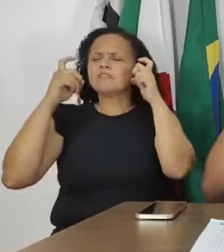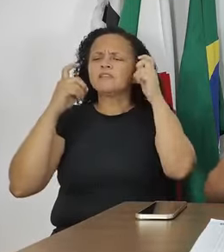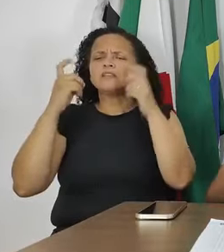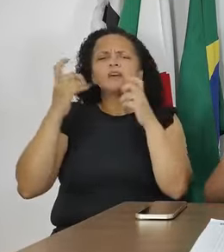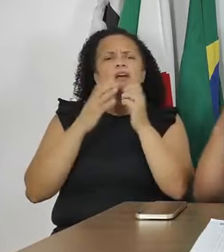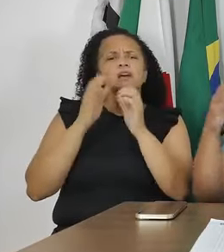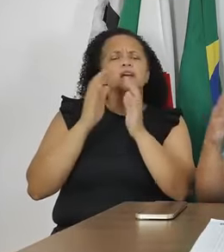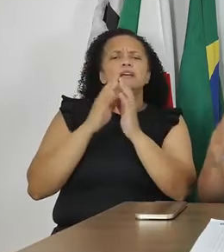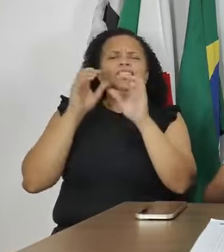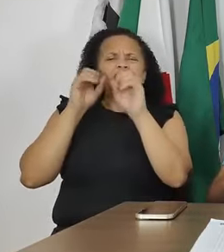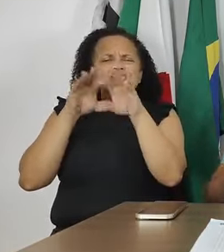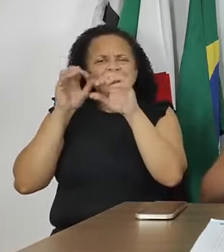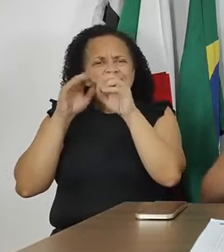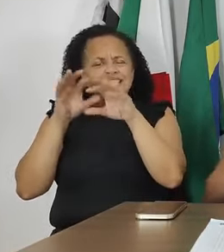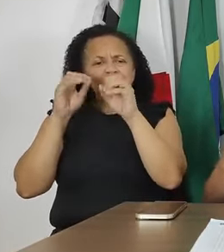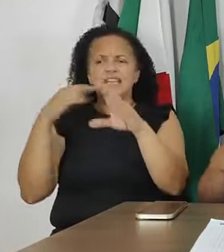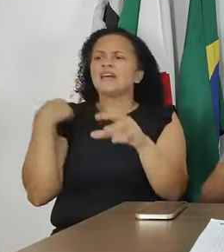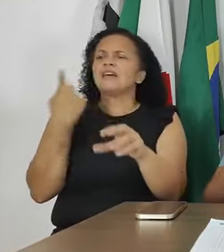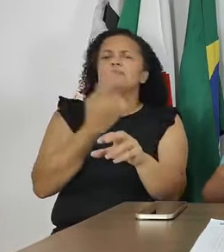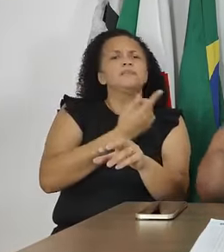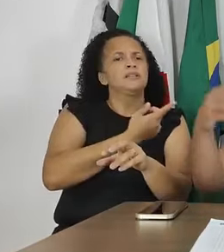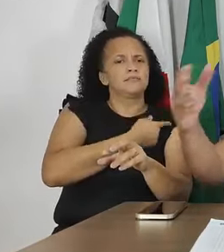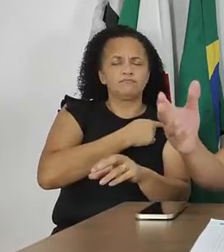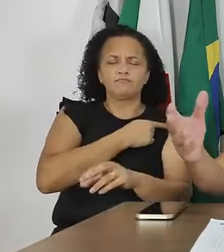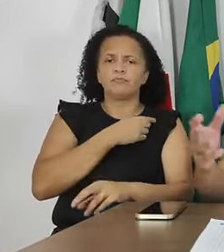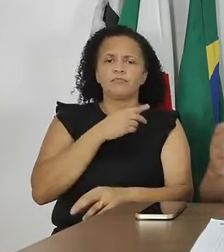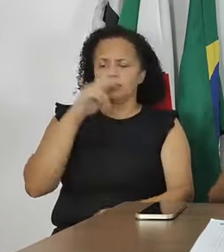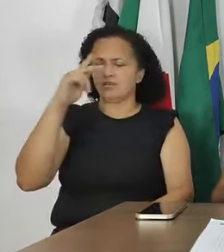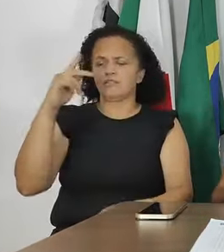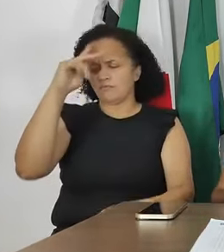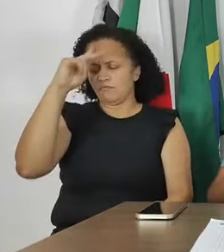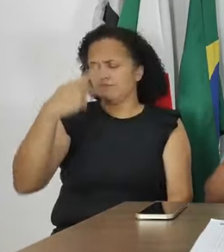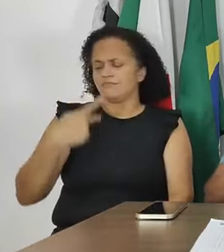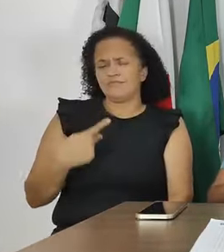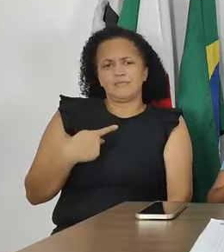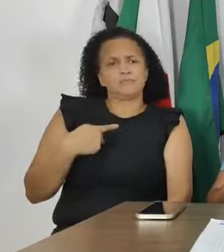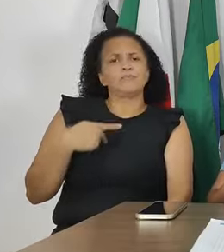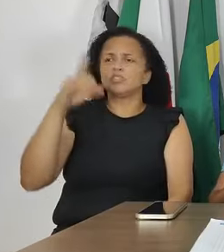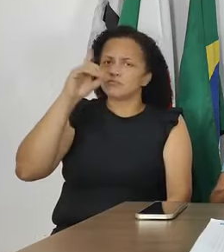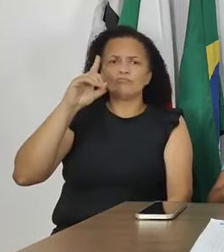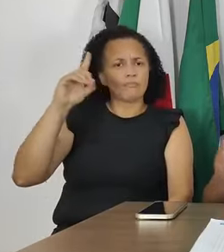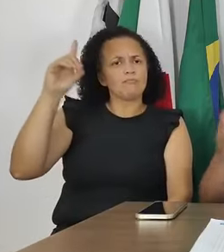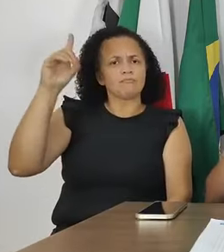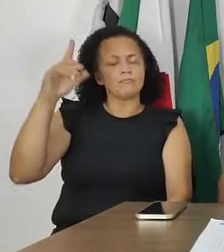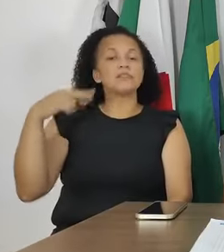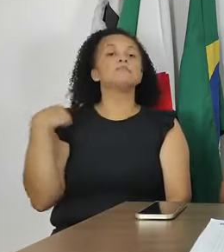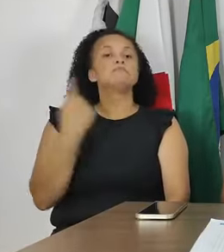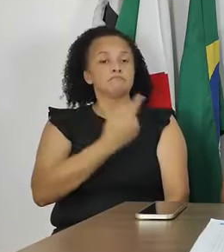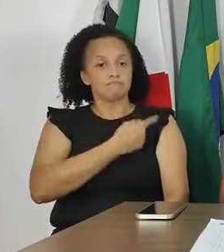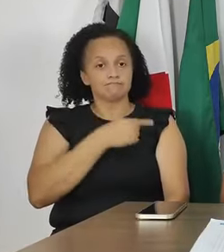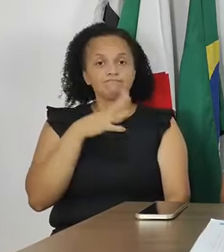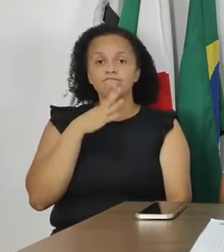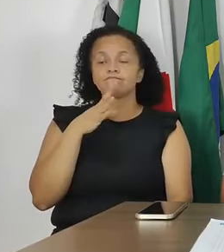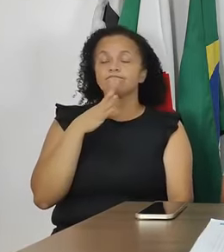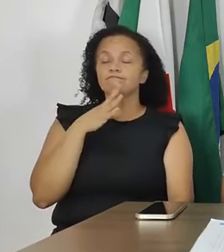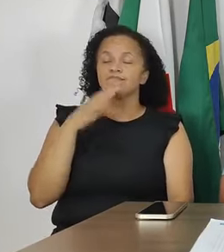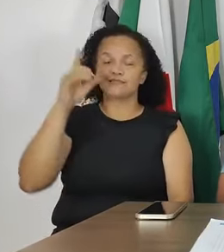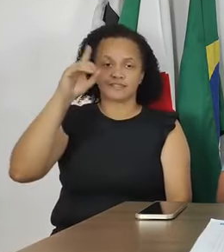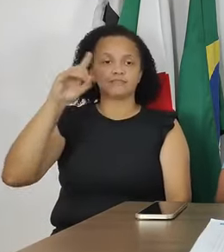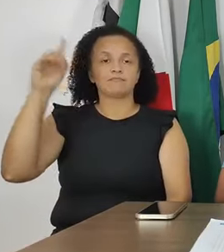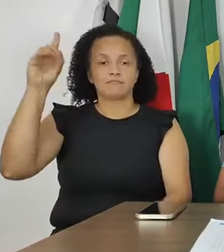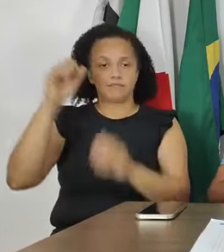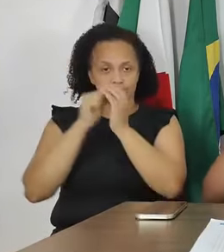da igreja, a visão da igreja é nos desenvolver essa nova identidade para que a gente possa conhecer e se aprofundar em Deus.